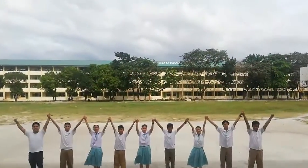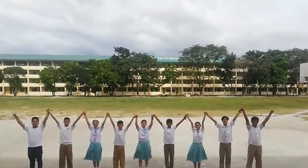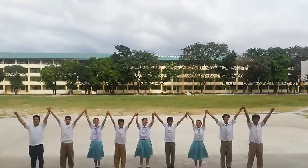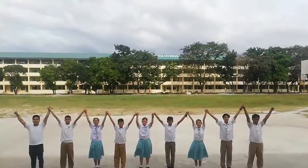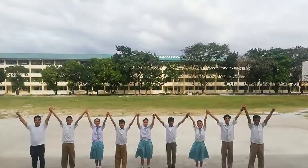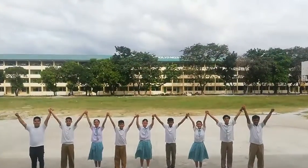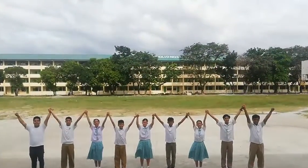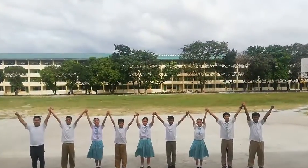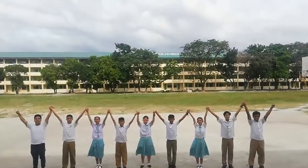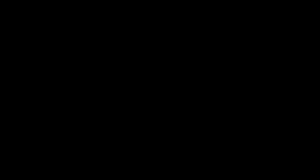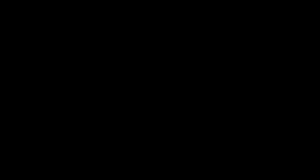Puri-puri, bayan Kalayaan Doen Bet